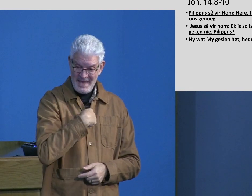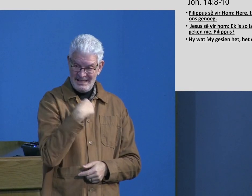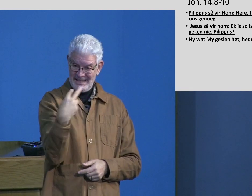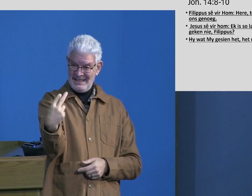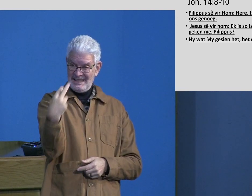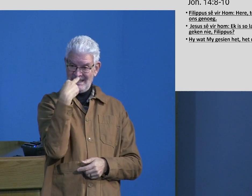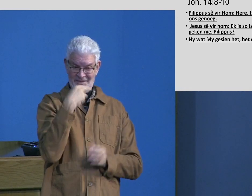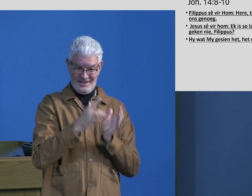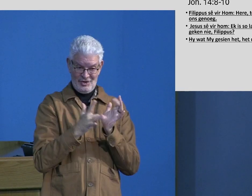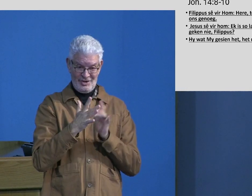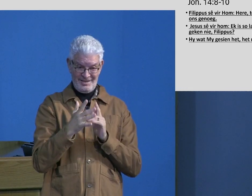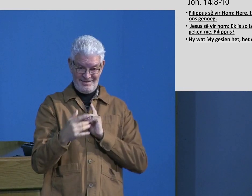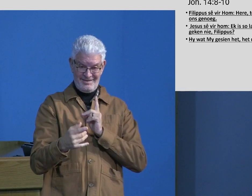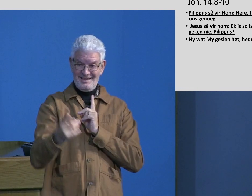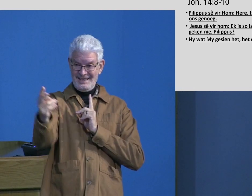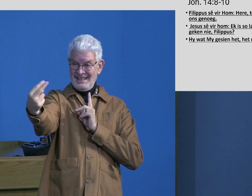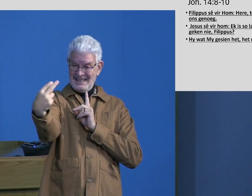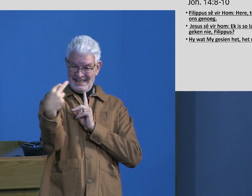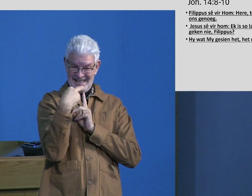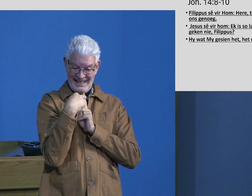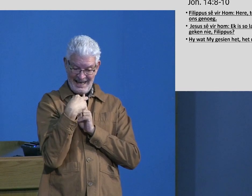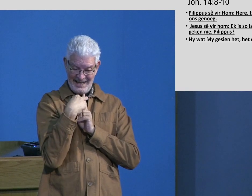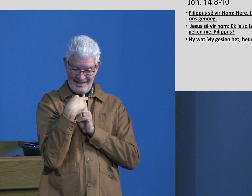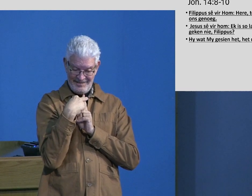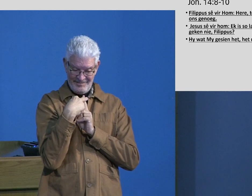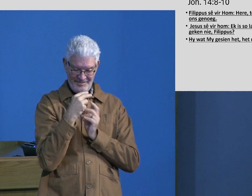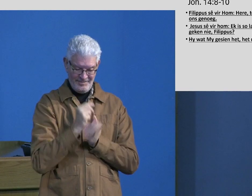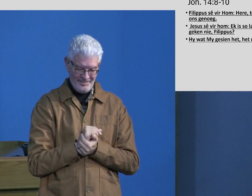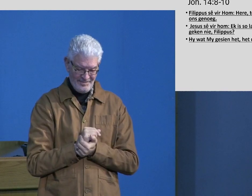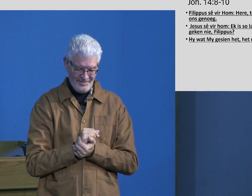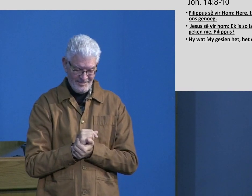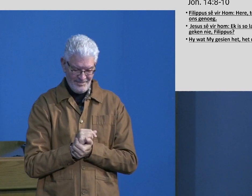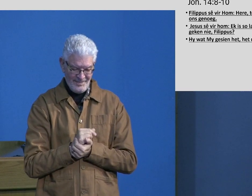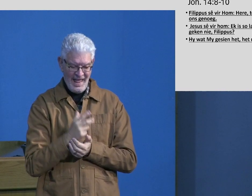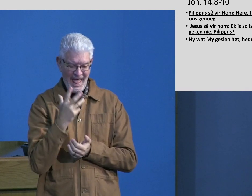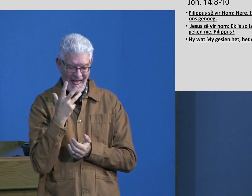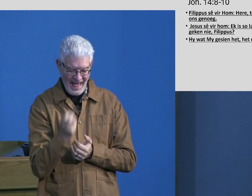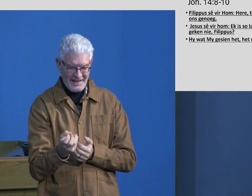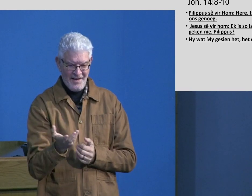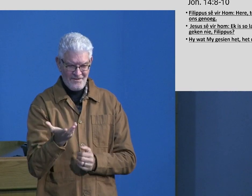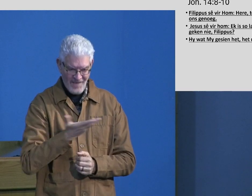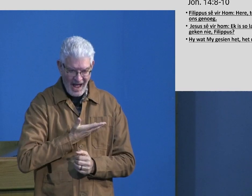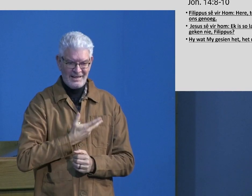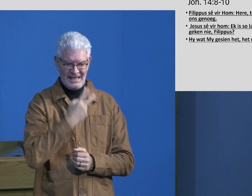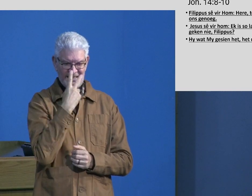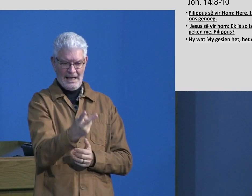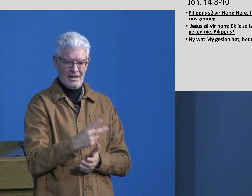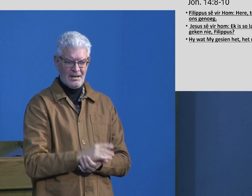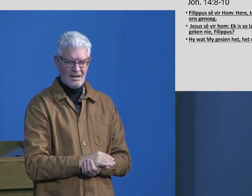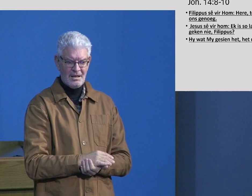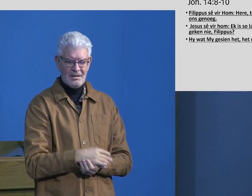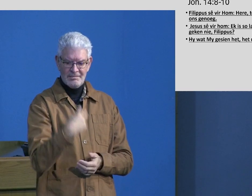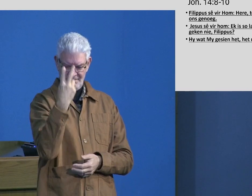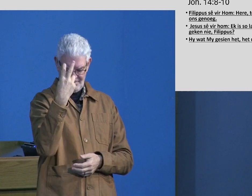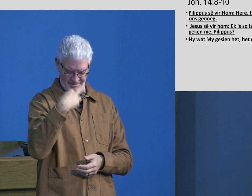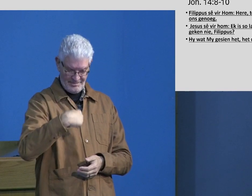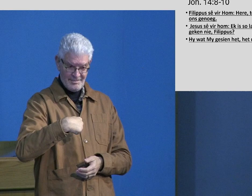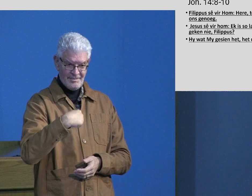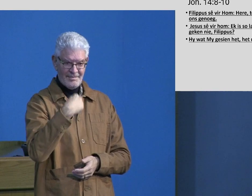Hy, die persoon wat my gesien het, wie ook al my gesien het die Vader ook gesien.